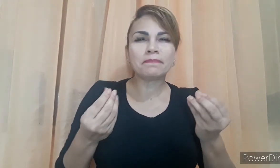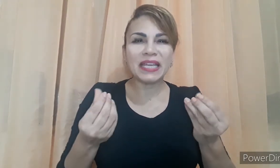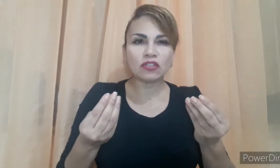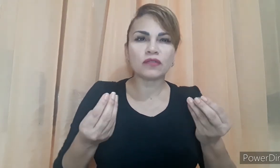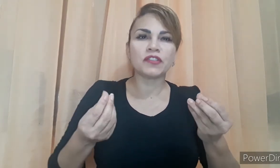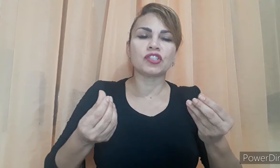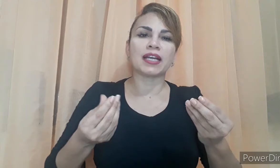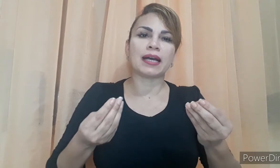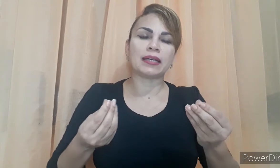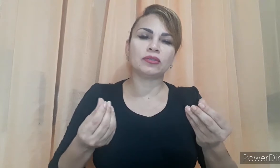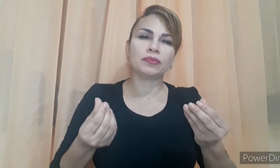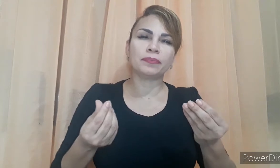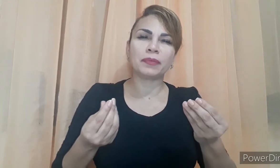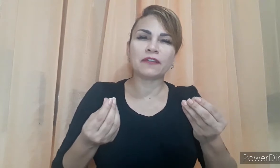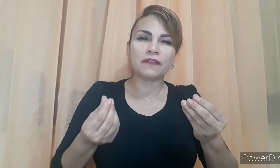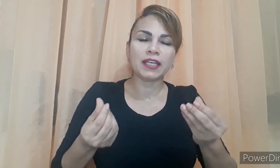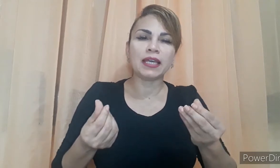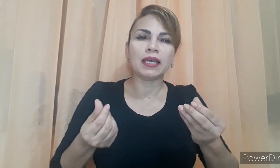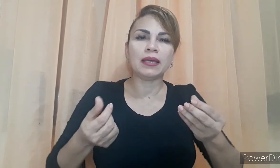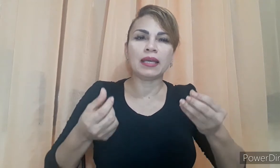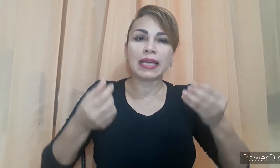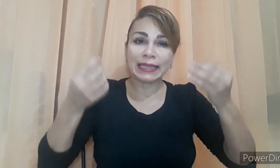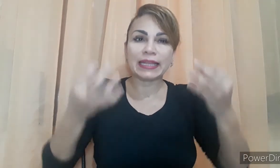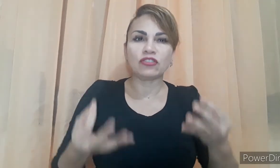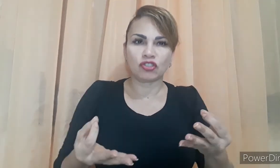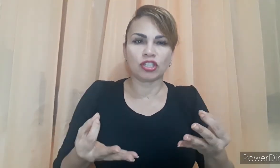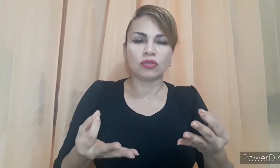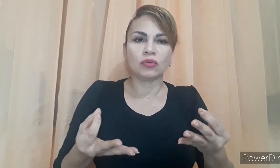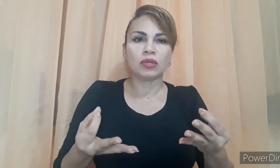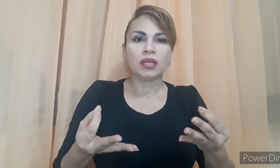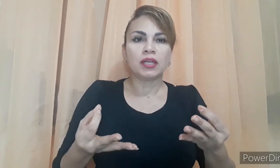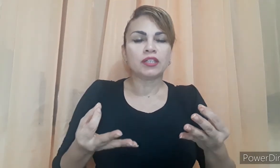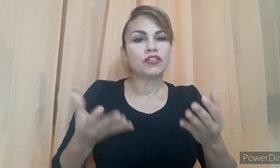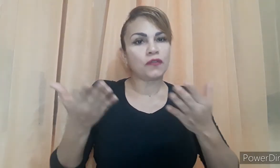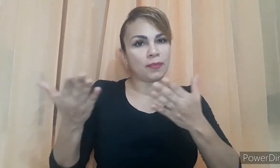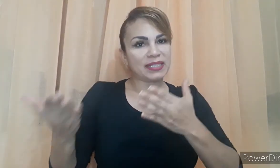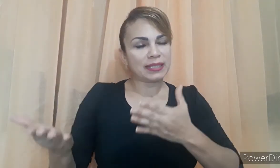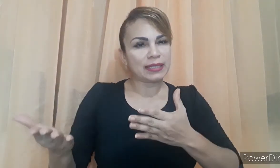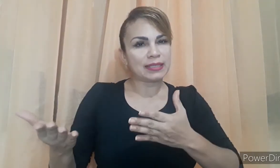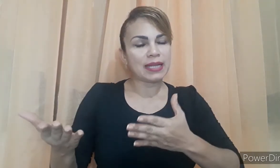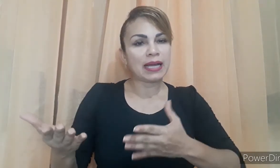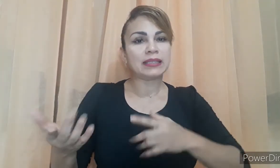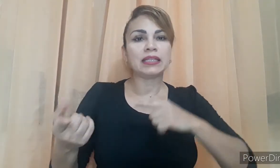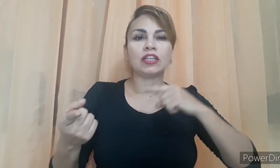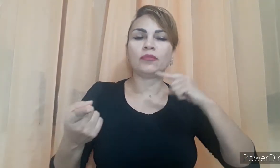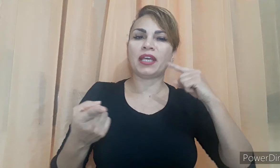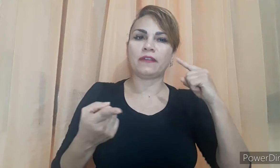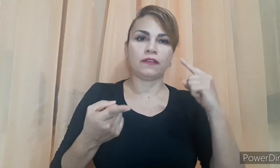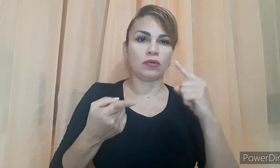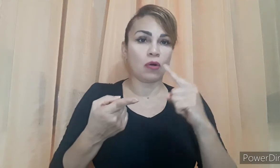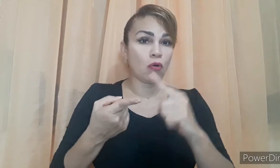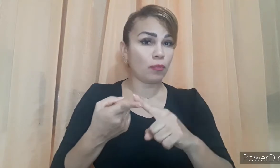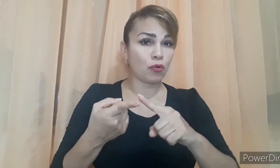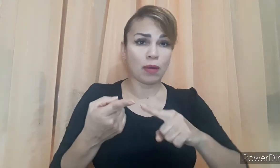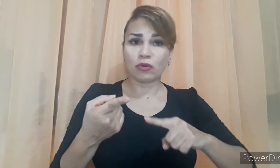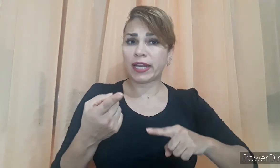bem sofisticado, que fique entendido de forma sinalizada que eu me refiro a homem ou a